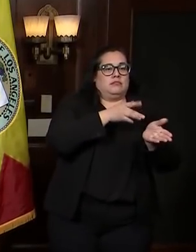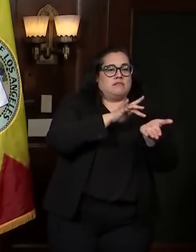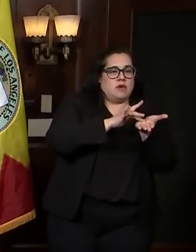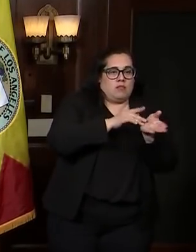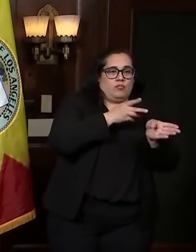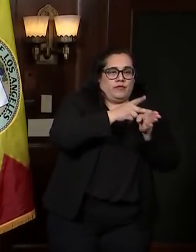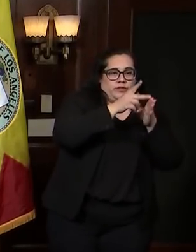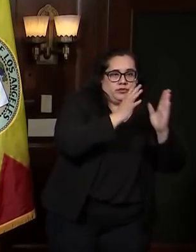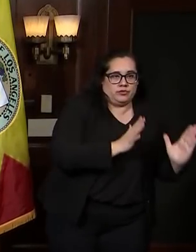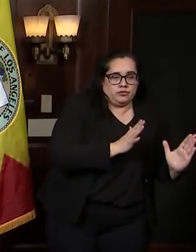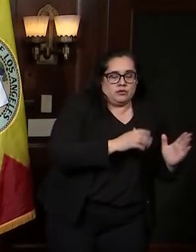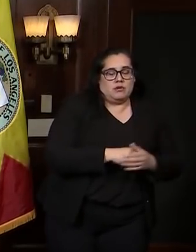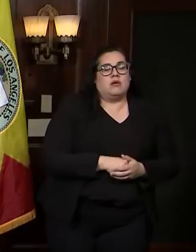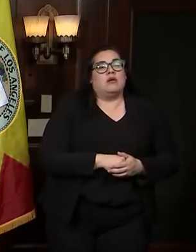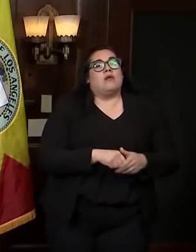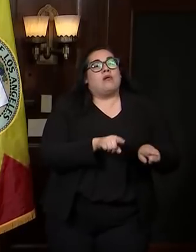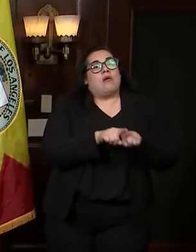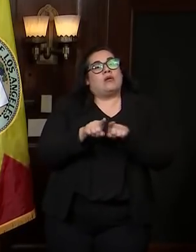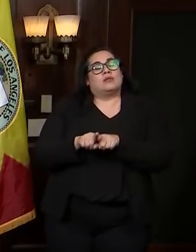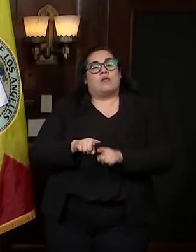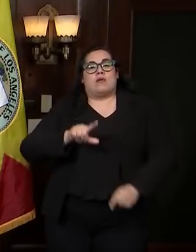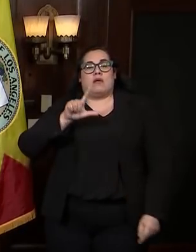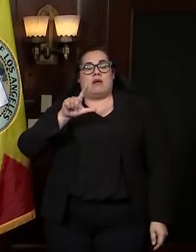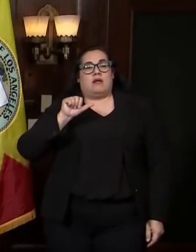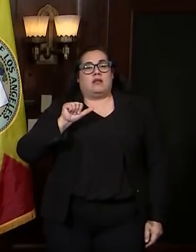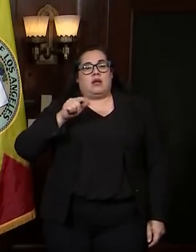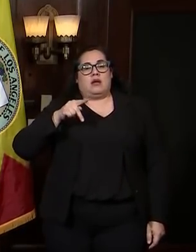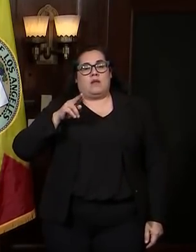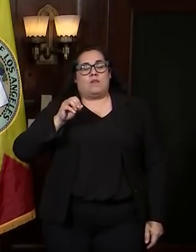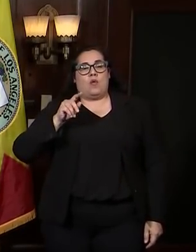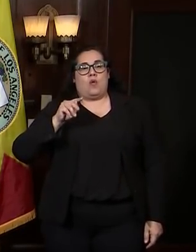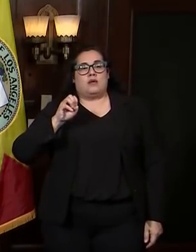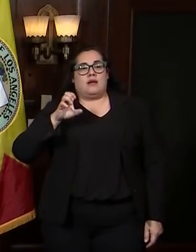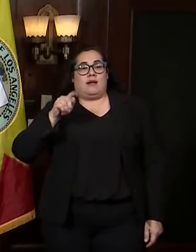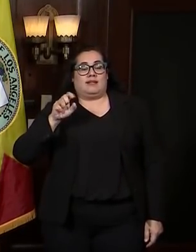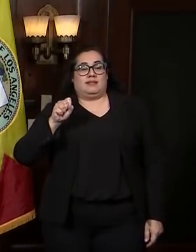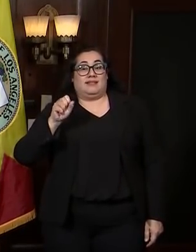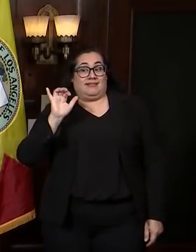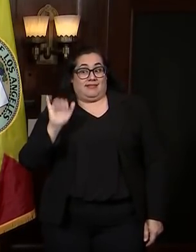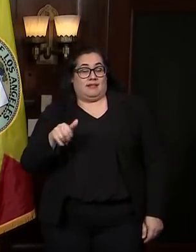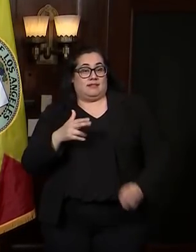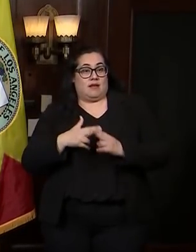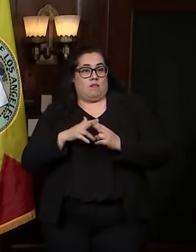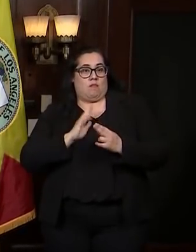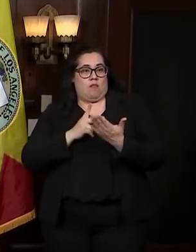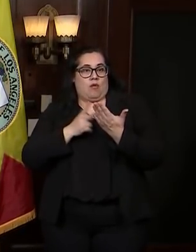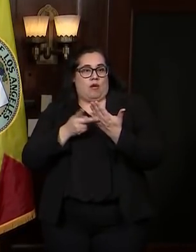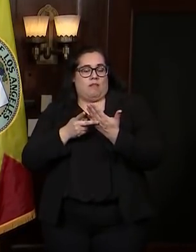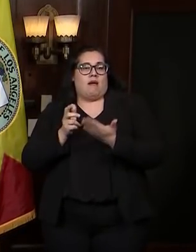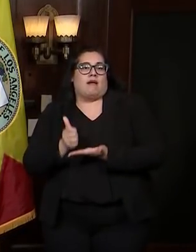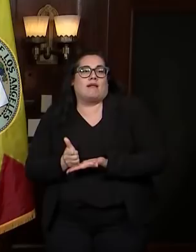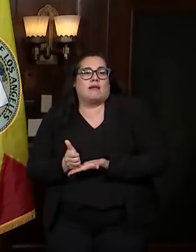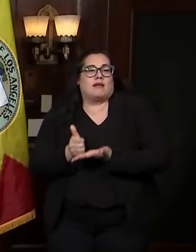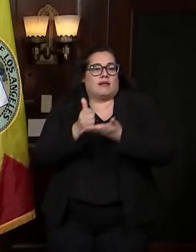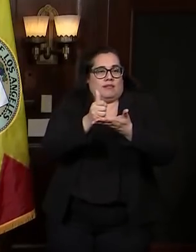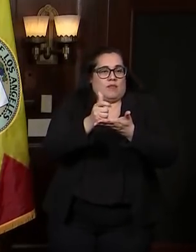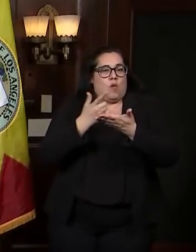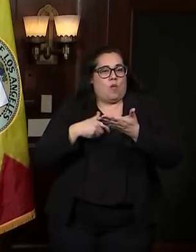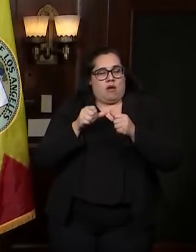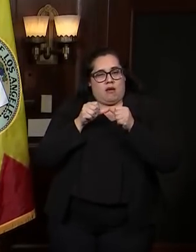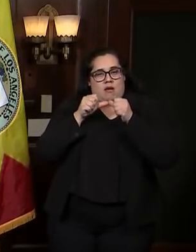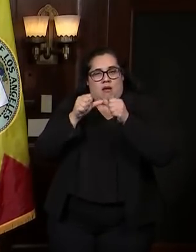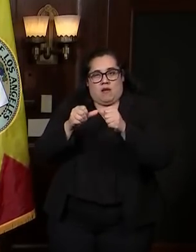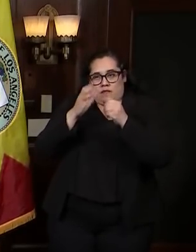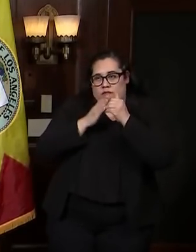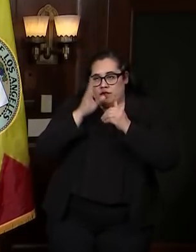enfermeras. Y LA Protects, nuestro programa, nos puede ayudar con esto. Seguimos